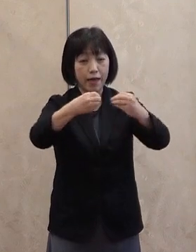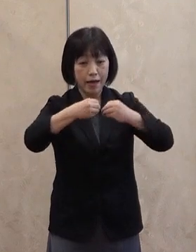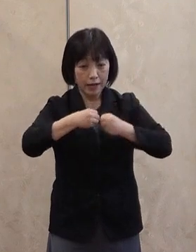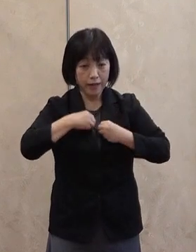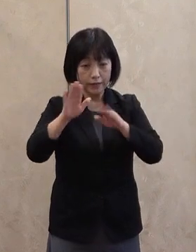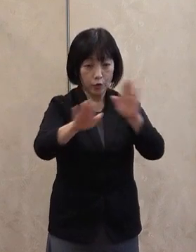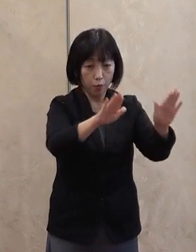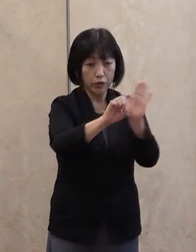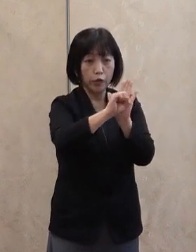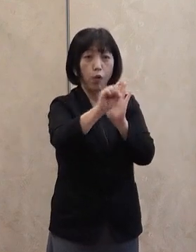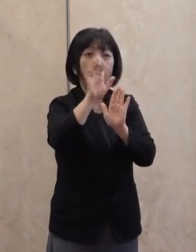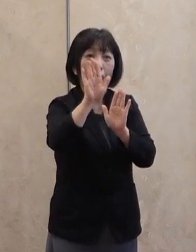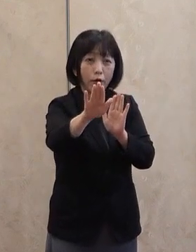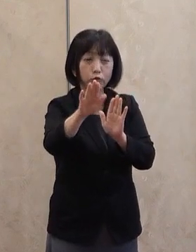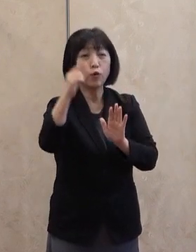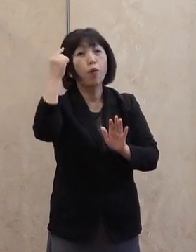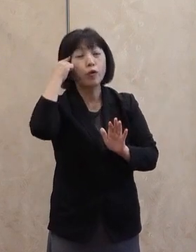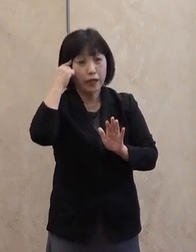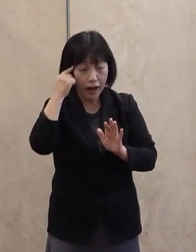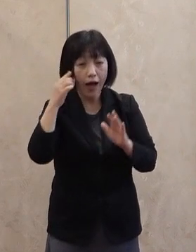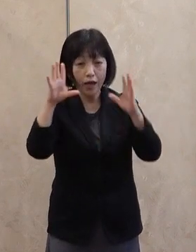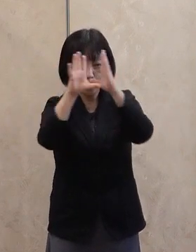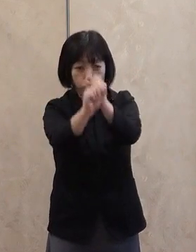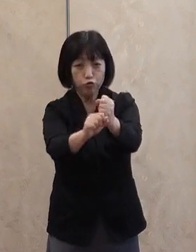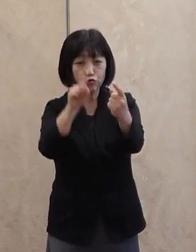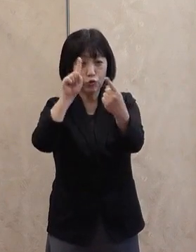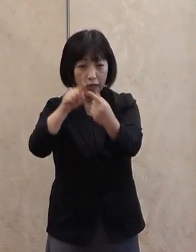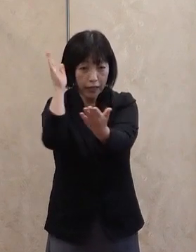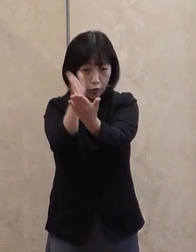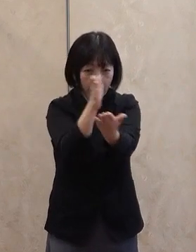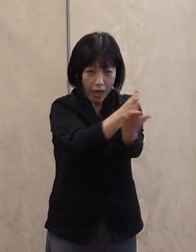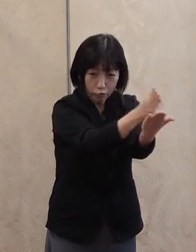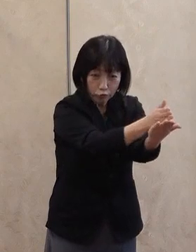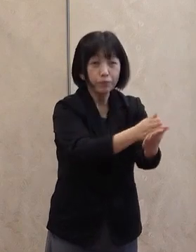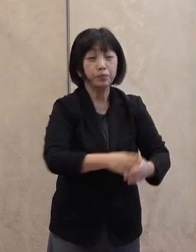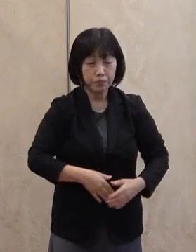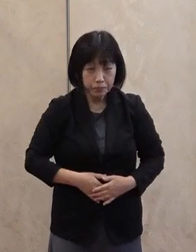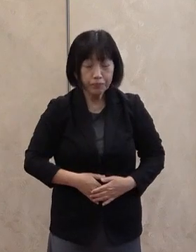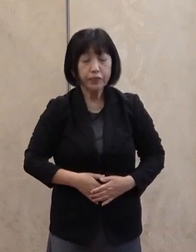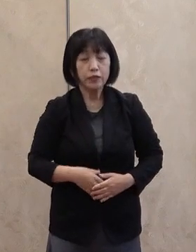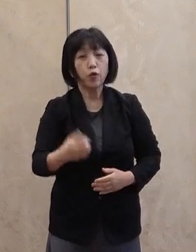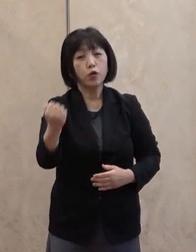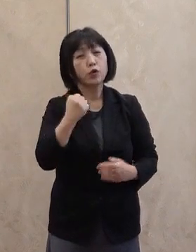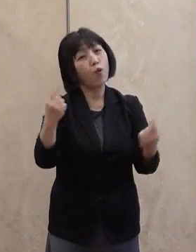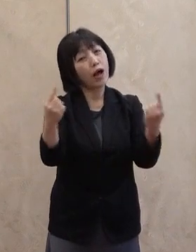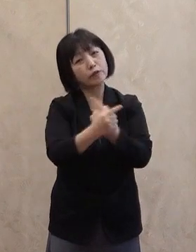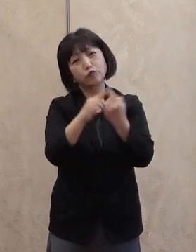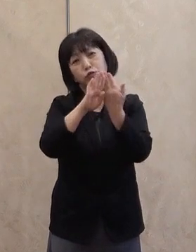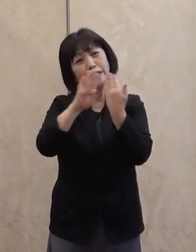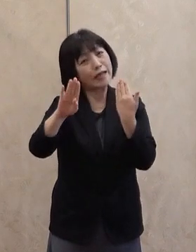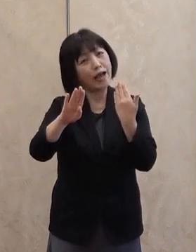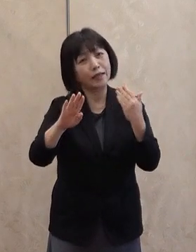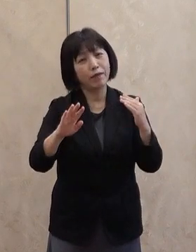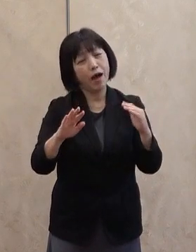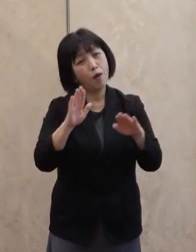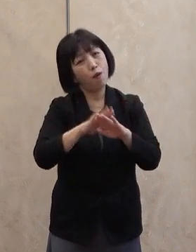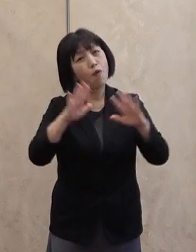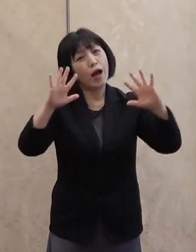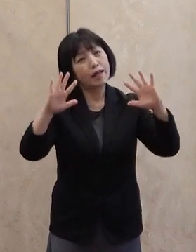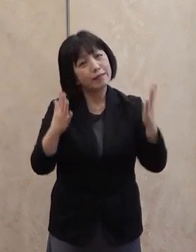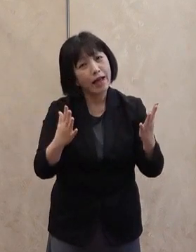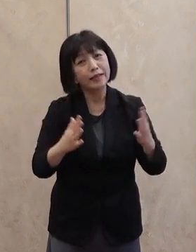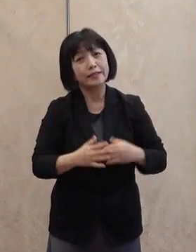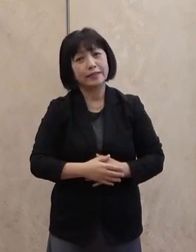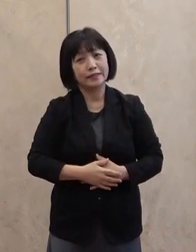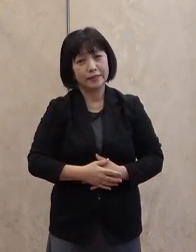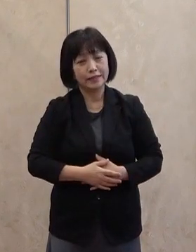ると思われるところを集中的にやっぱり止めていくということをよりもう強化してやっていくしかないだろう